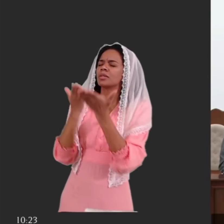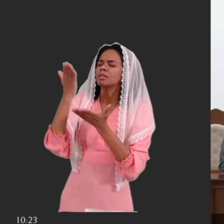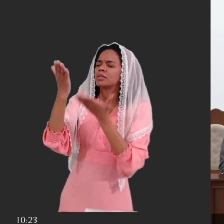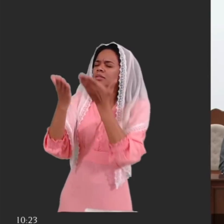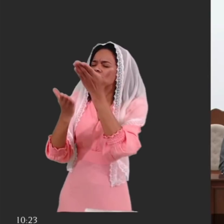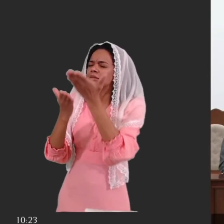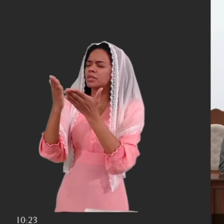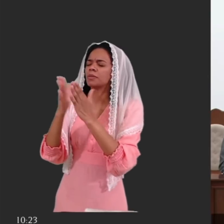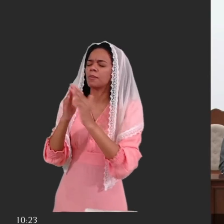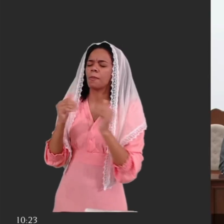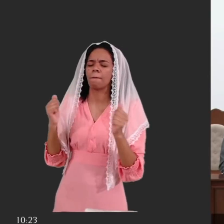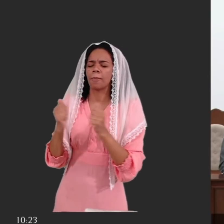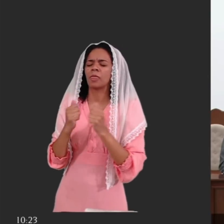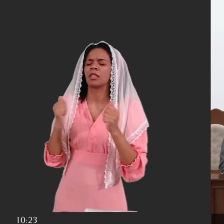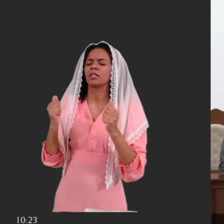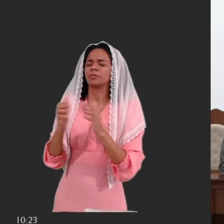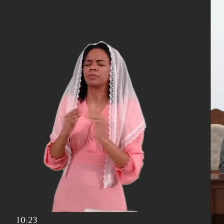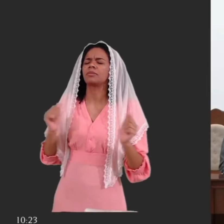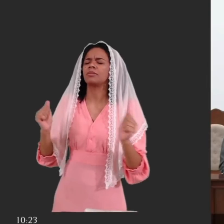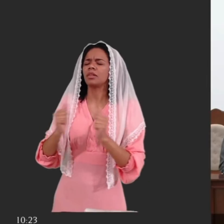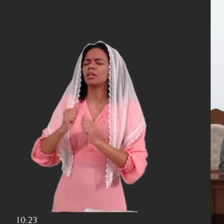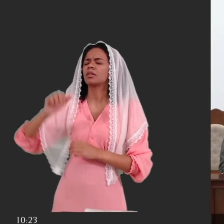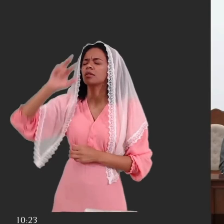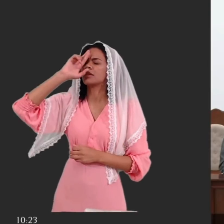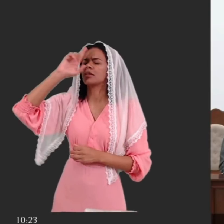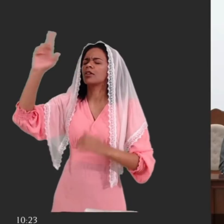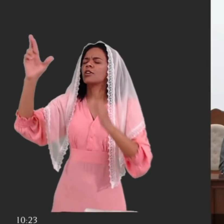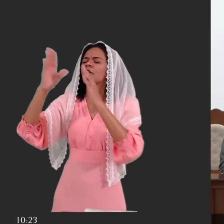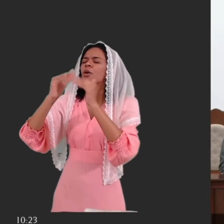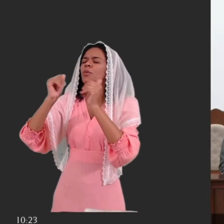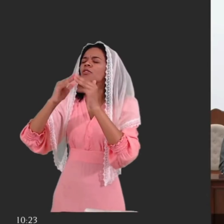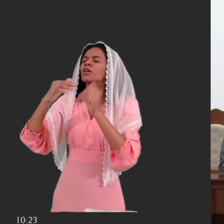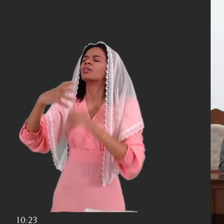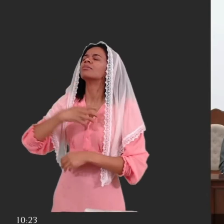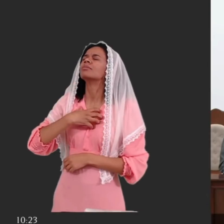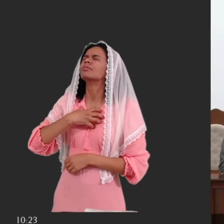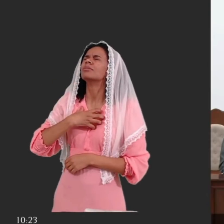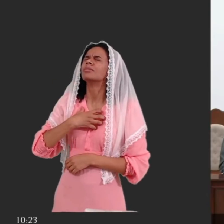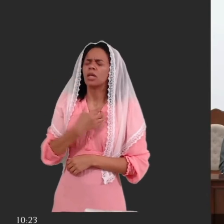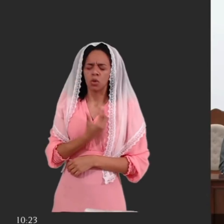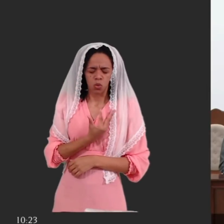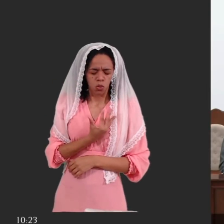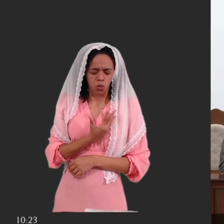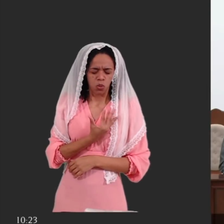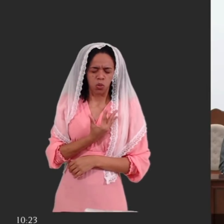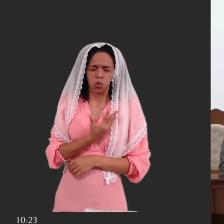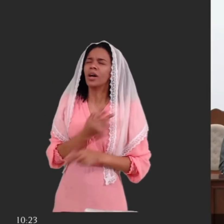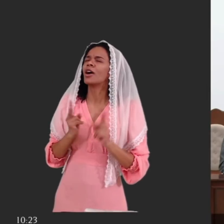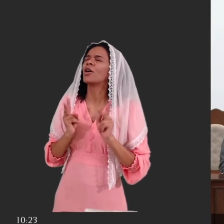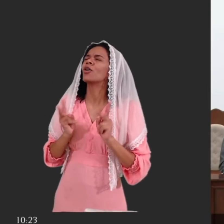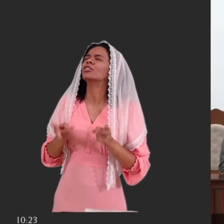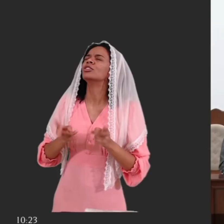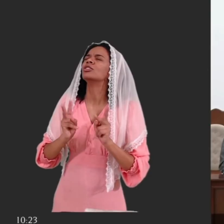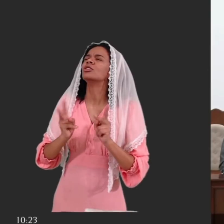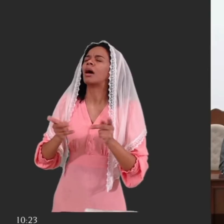servem. Assim, ó Deus, continua a Tua presença no nosso coração. Sem ela não podemos fazer nada.